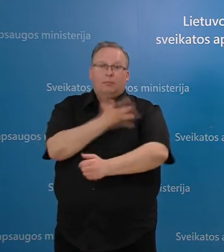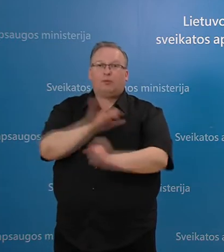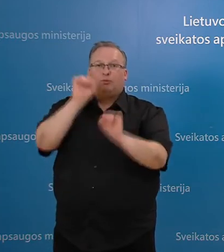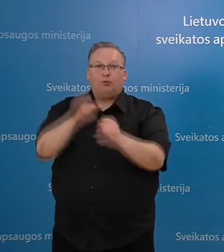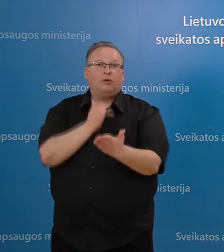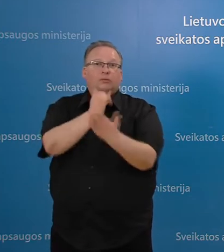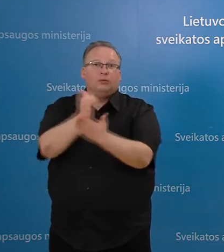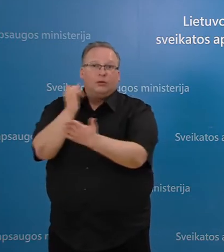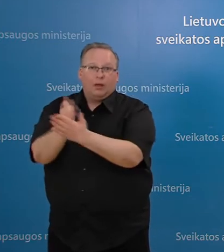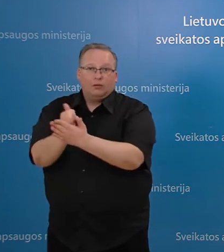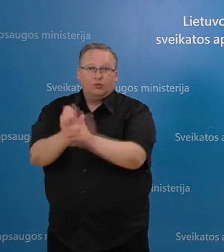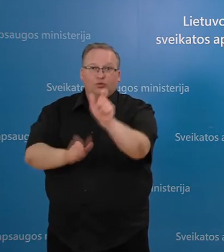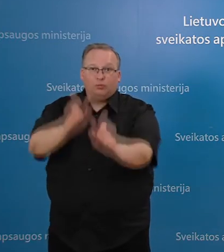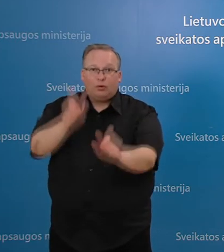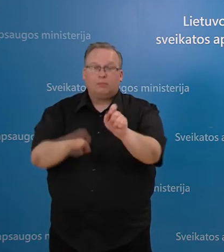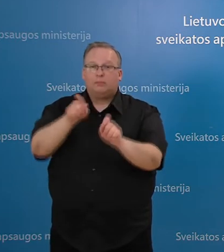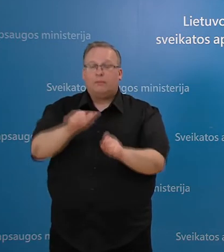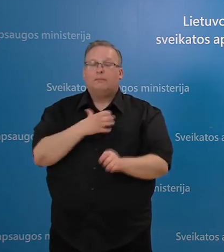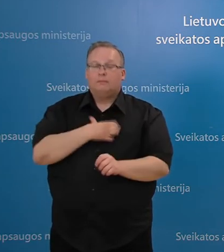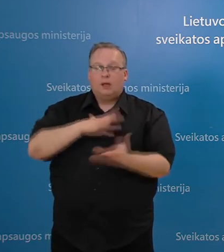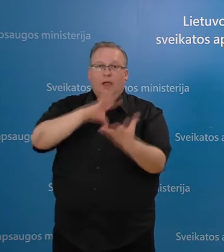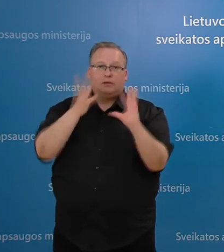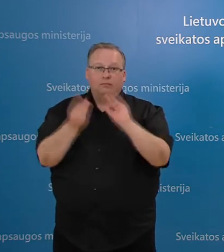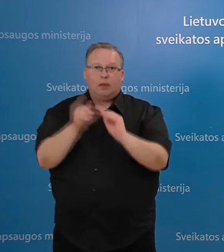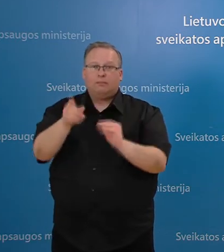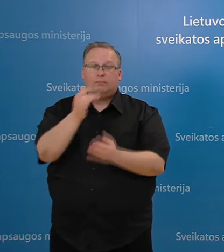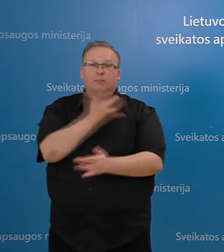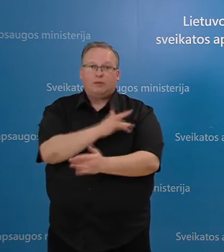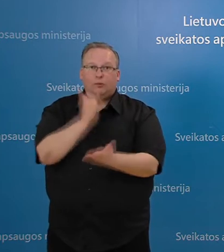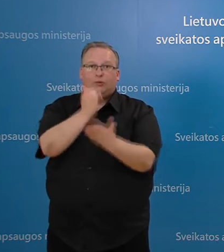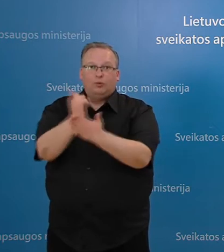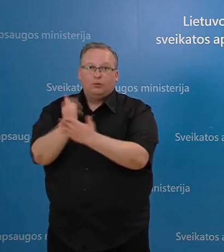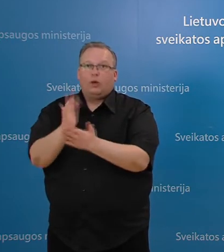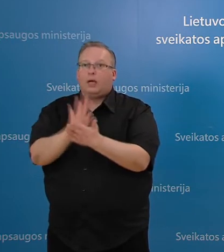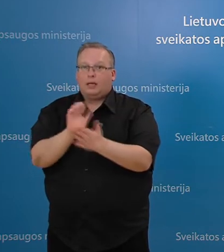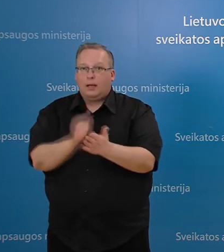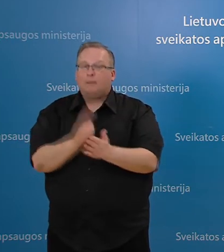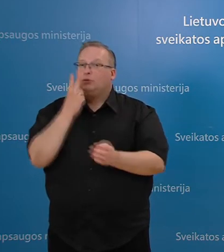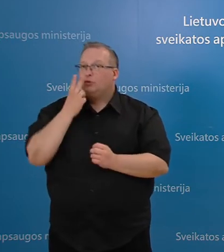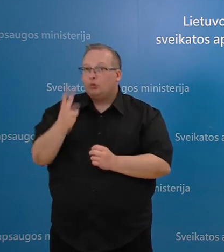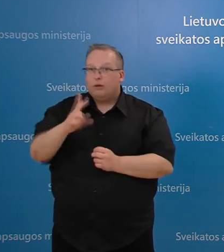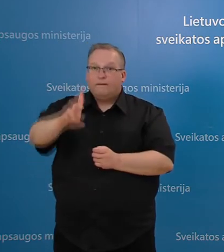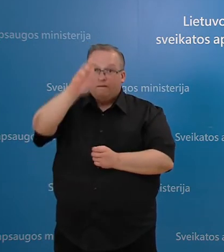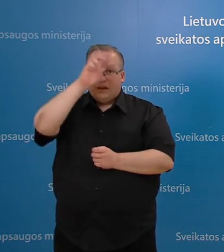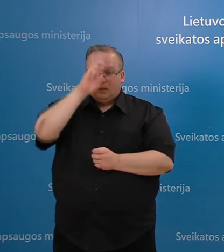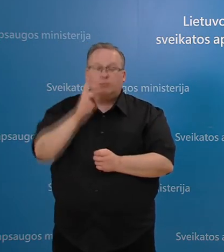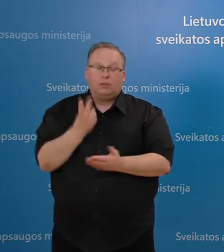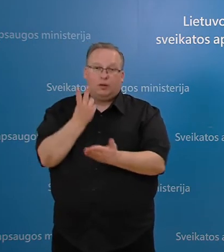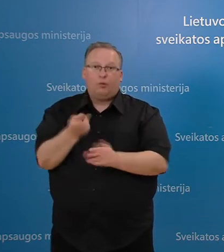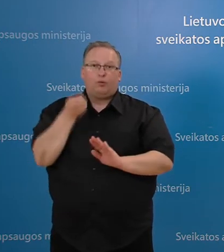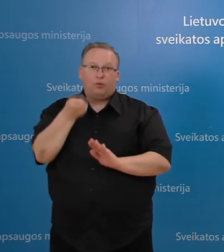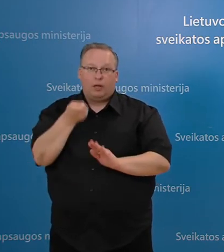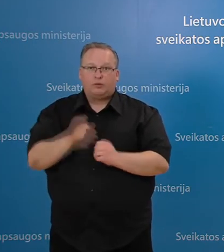atnaujinti. Tai esmė yra pačių paslaugų atnaujinimas ir teikimas, ką stebi valstybinė ir teritorinės ligonių